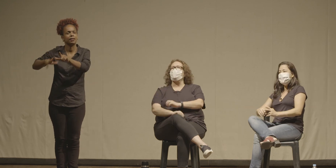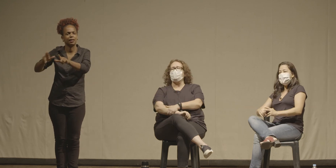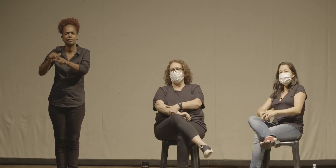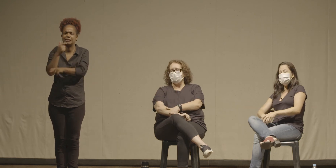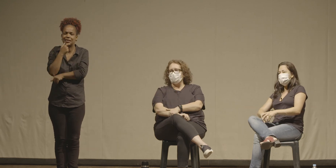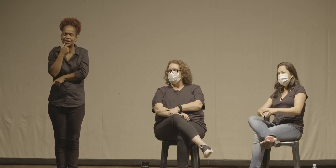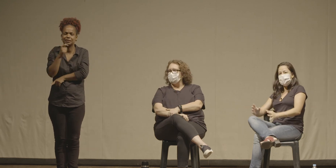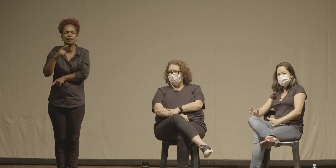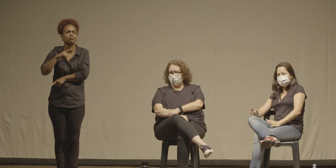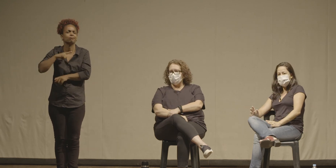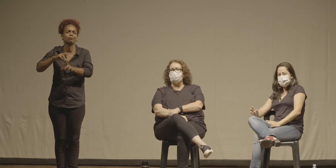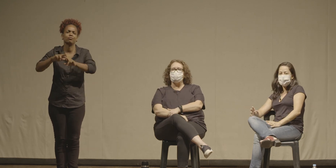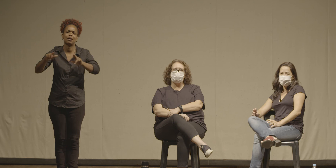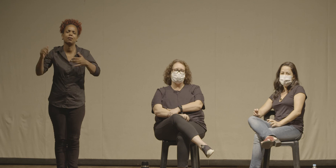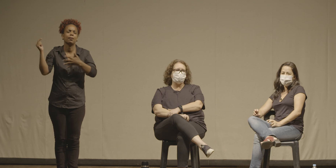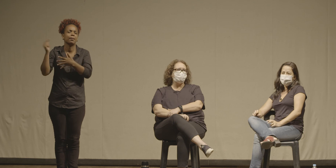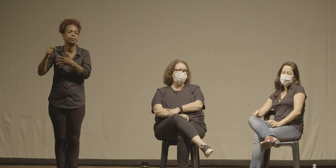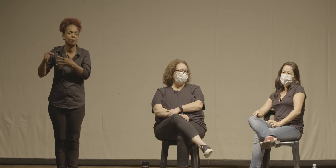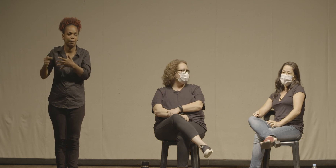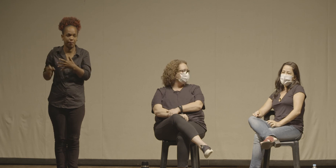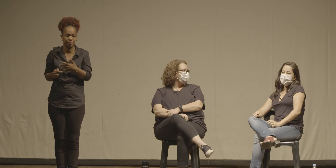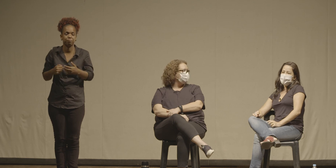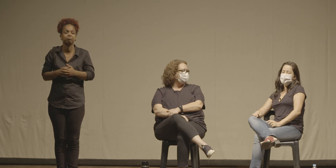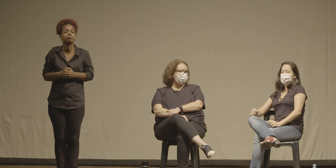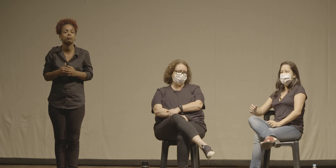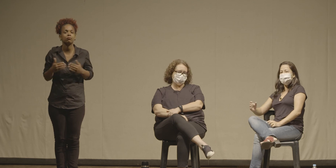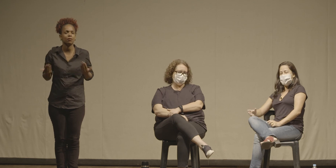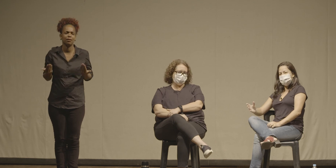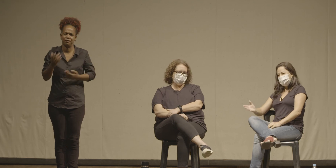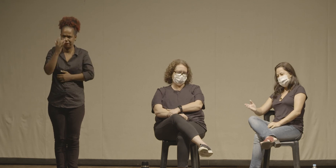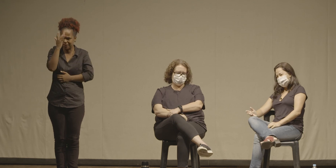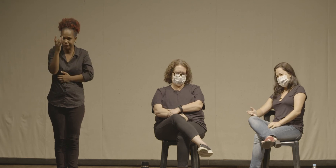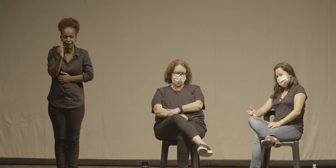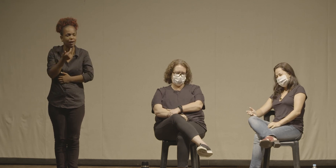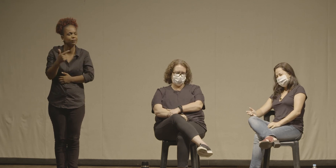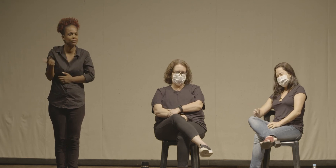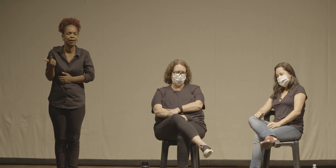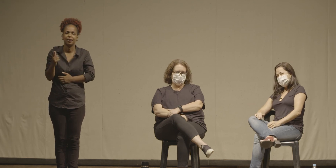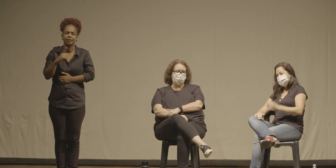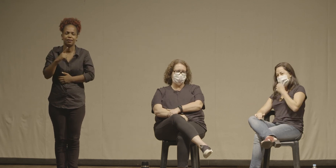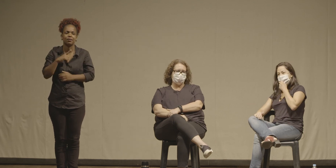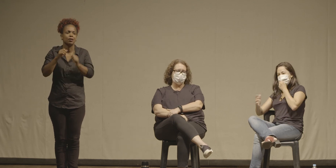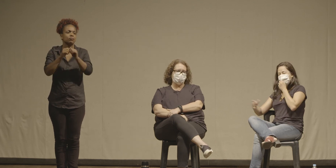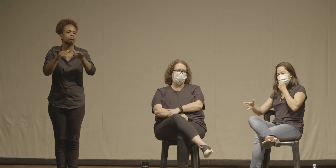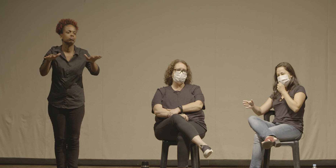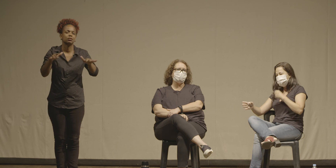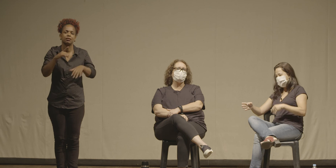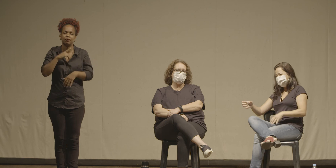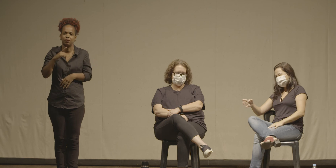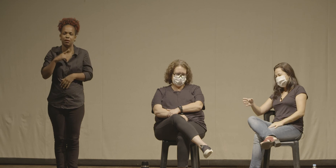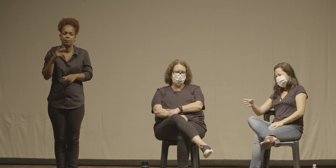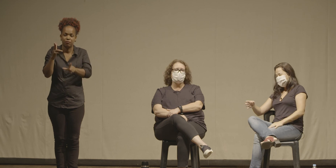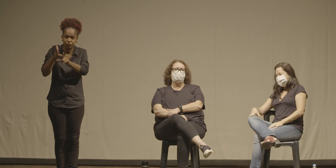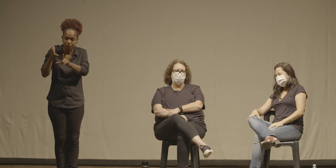então existem diversas possibilidades. Não é fácil distribuir. Acho que é mais difícil do que